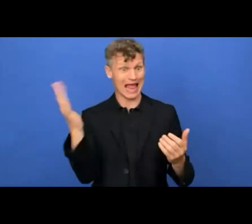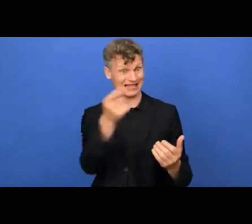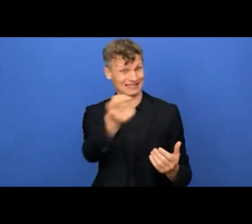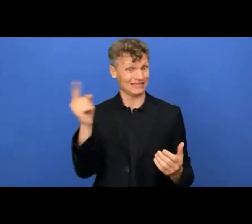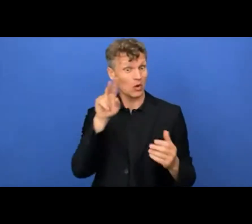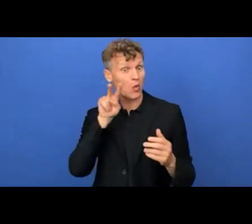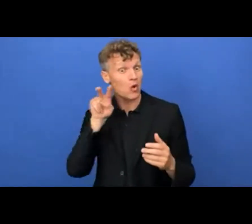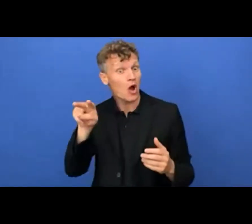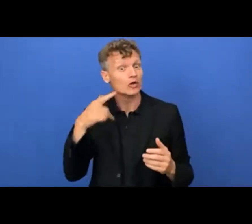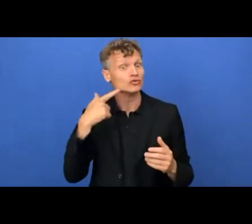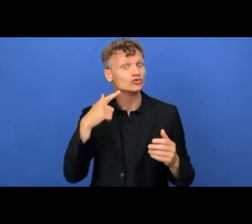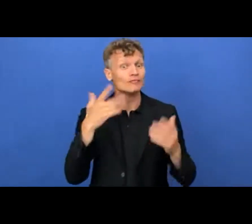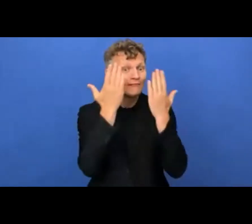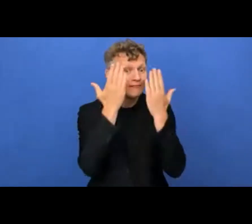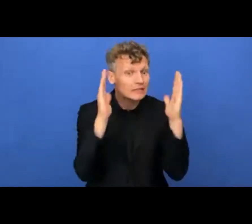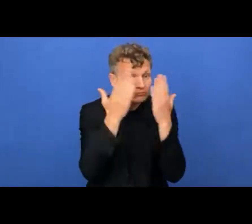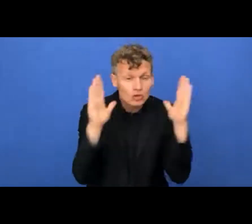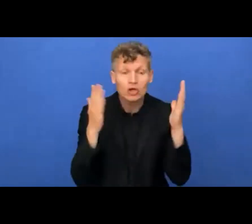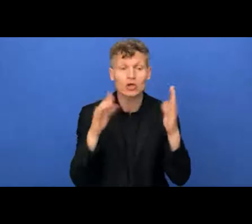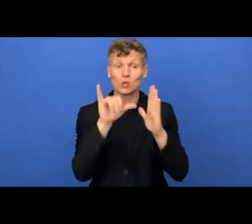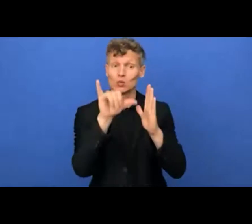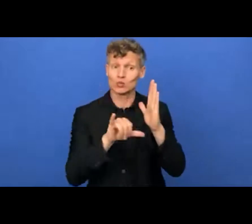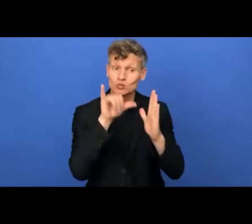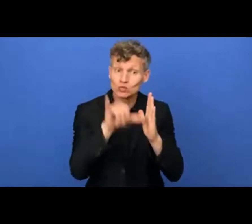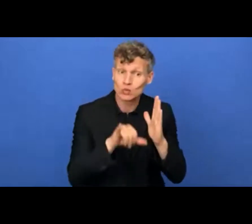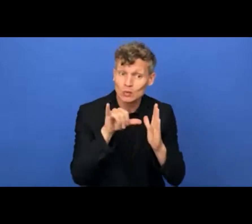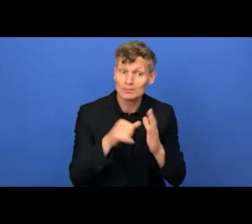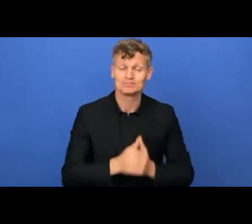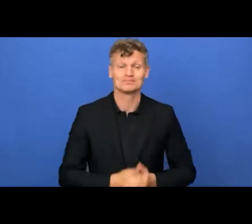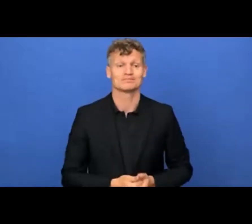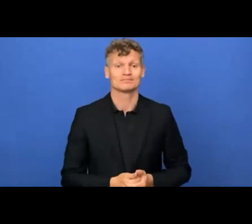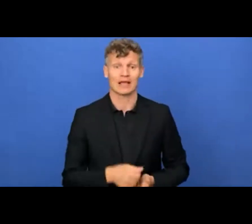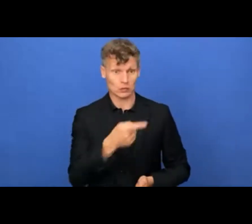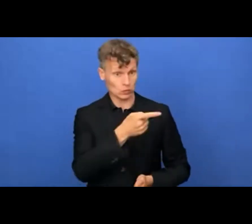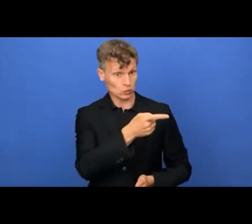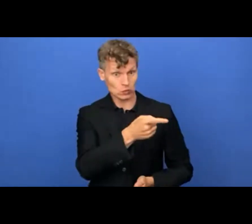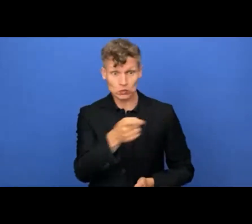ce lancement diffusé sur Facebook et YouTube.